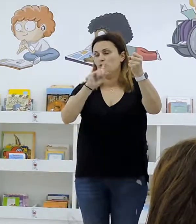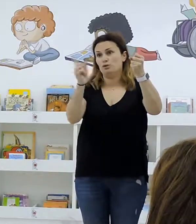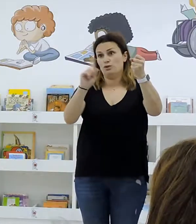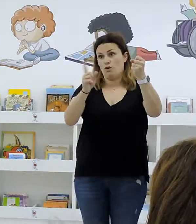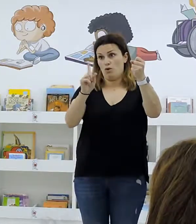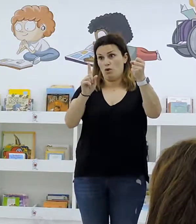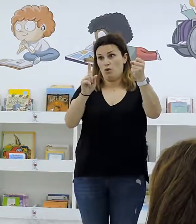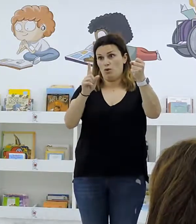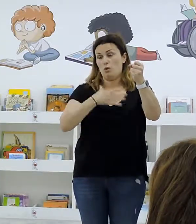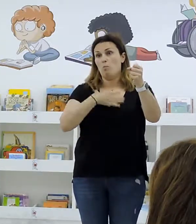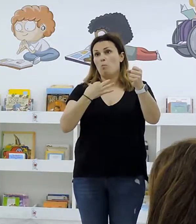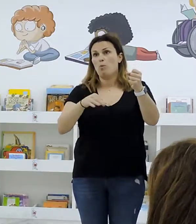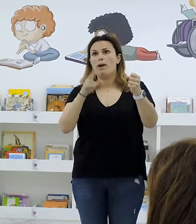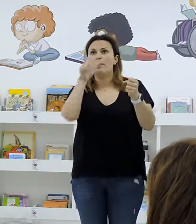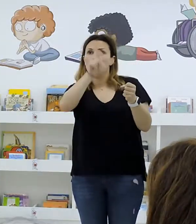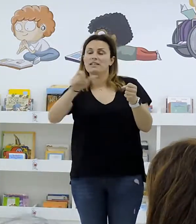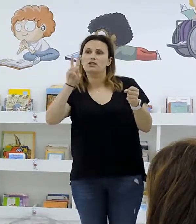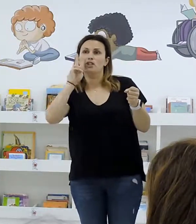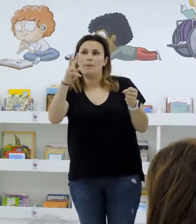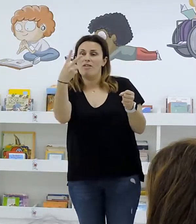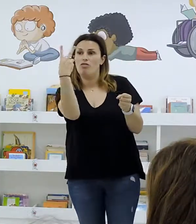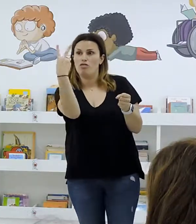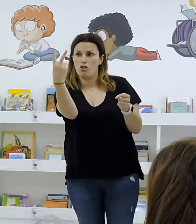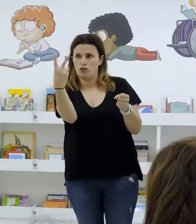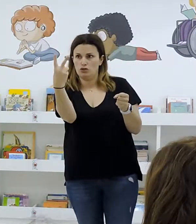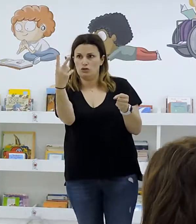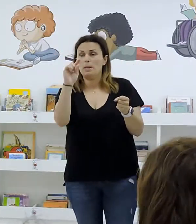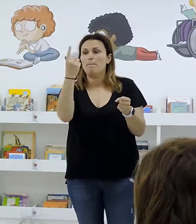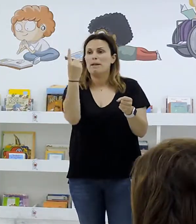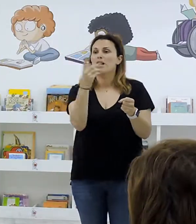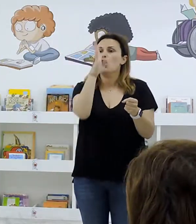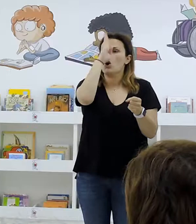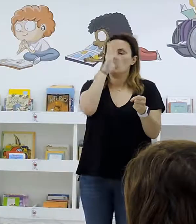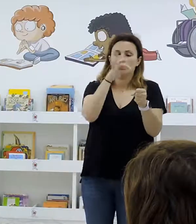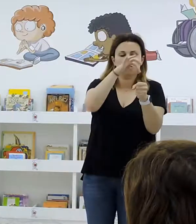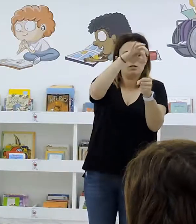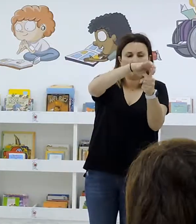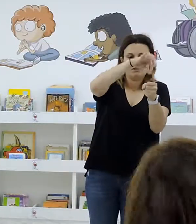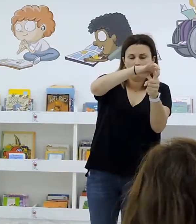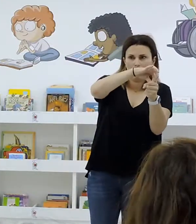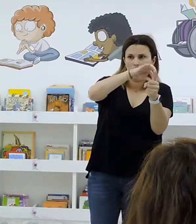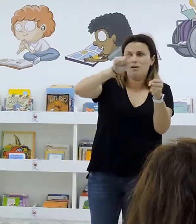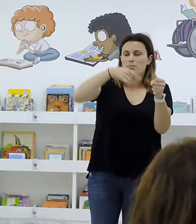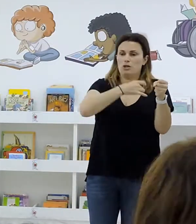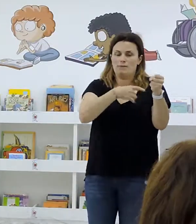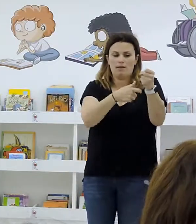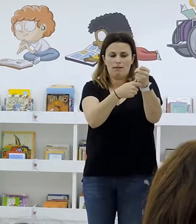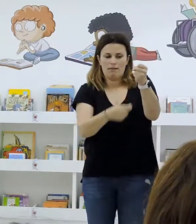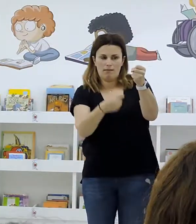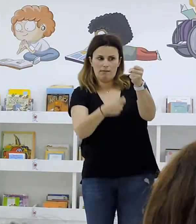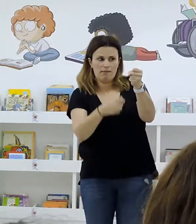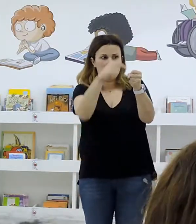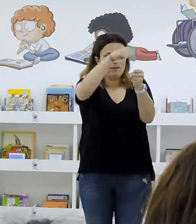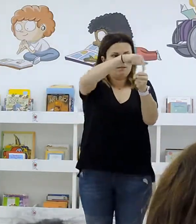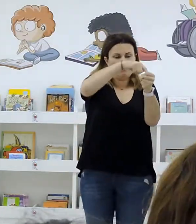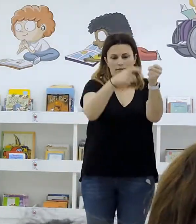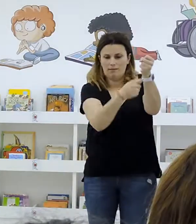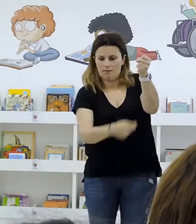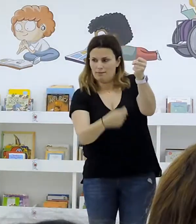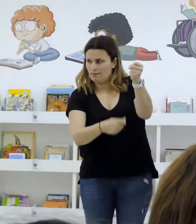son dos pañuelos, ¿vale? Entonces hay que meter un poquito del rosa y sacar un poquito del blanco. Meter,